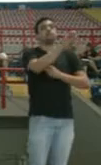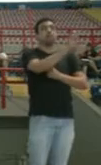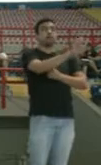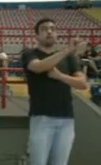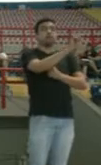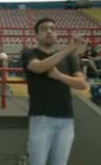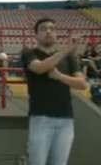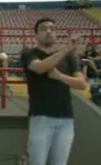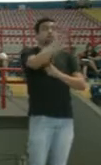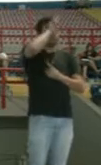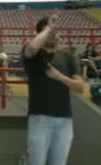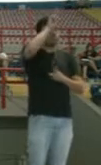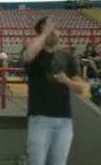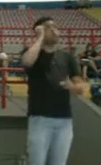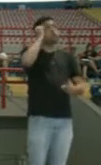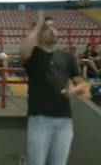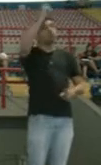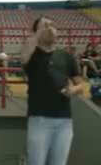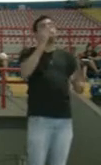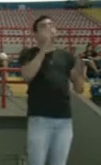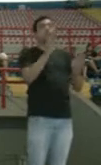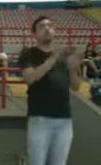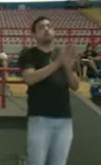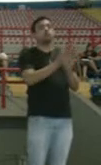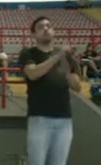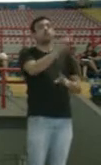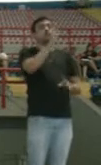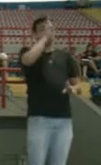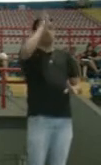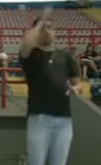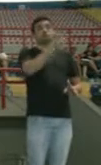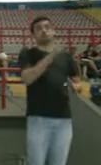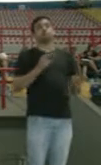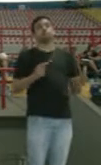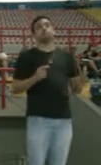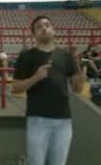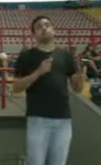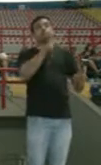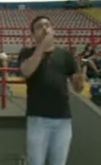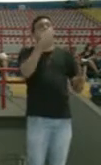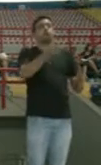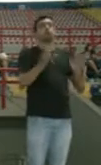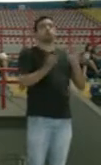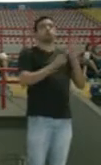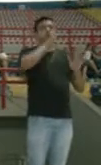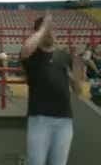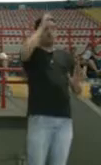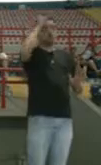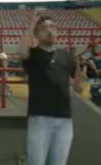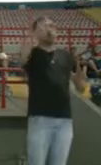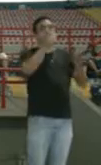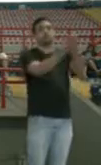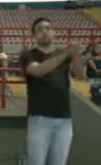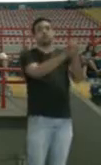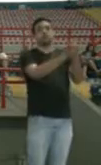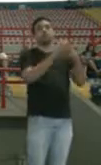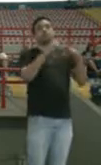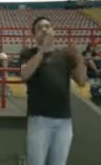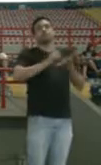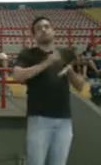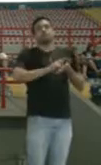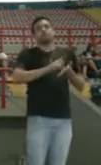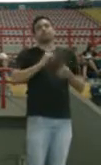virgem, que descobriram que era nem de signo, era virgem. Ela dizia que era virgem para não casar, mas